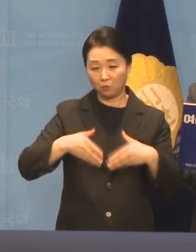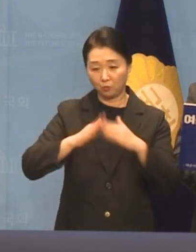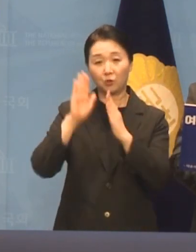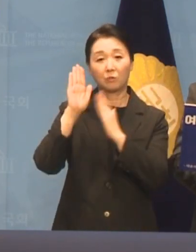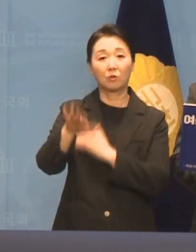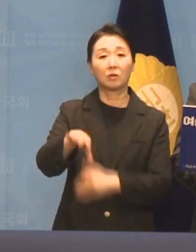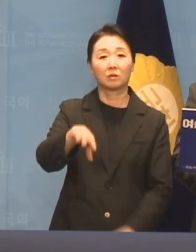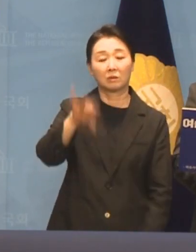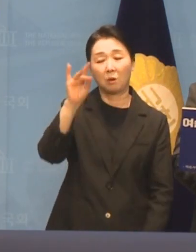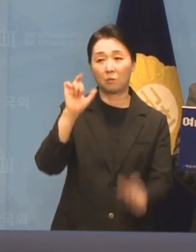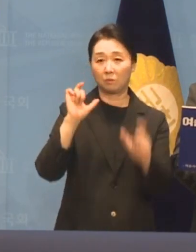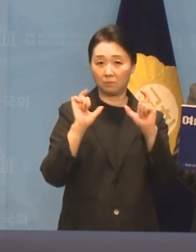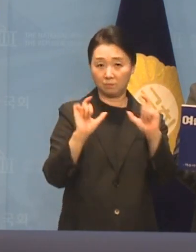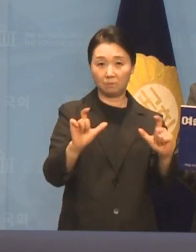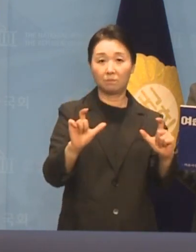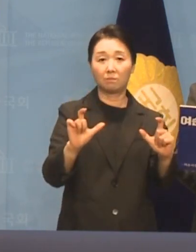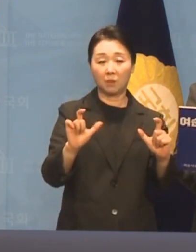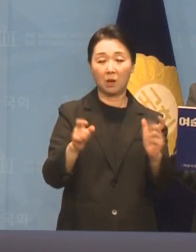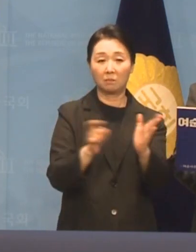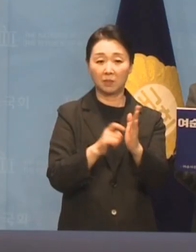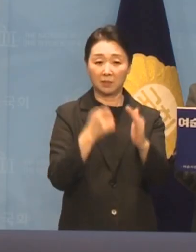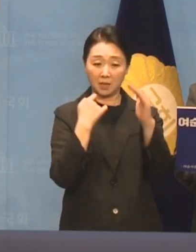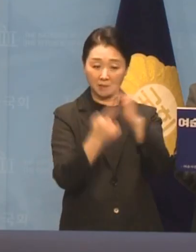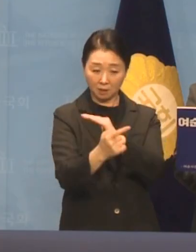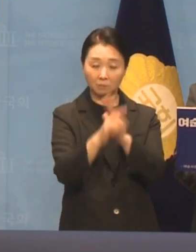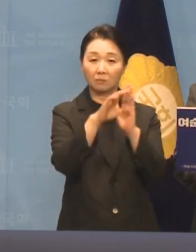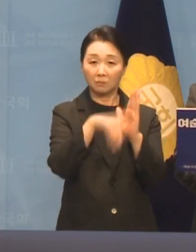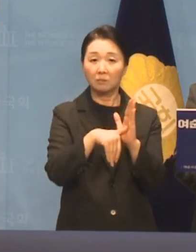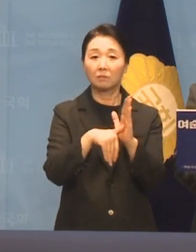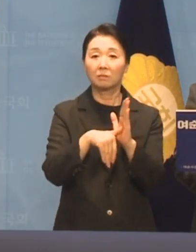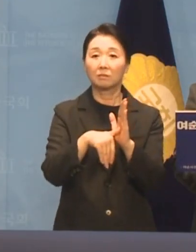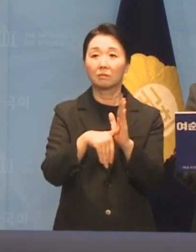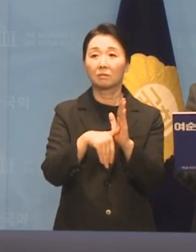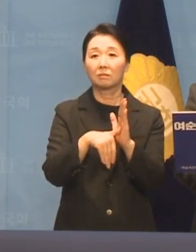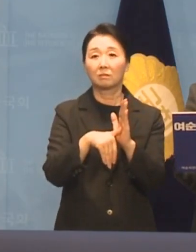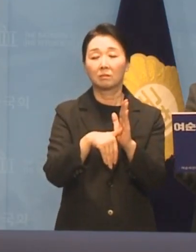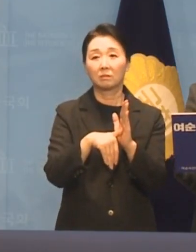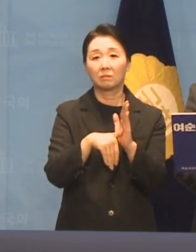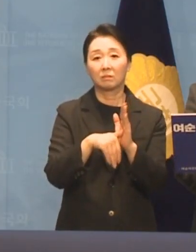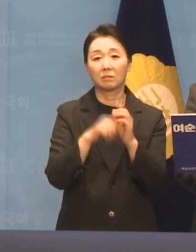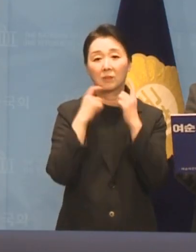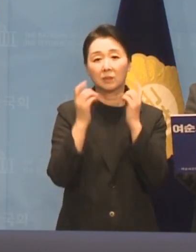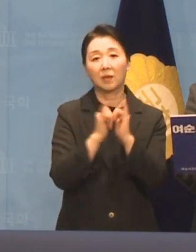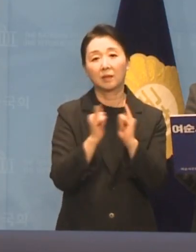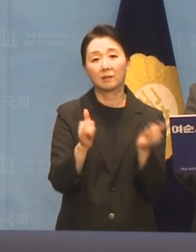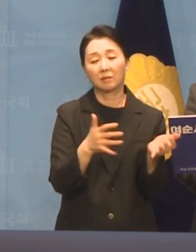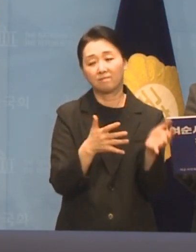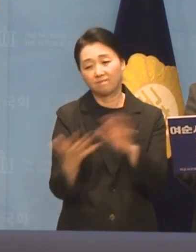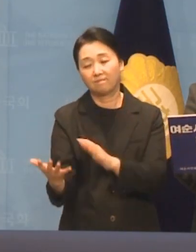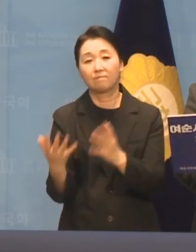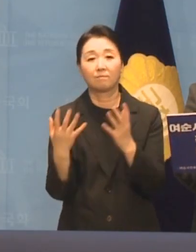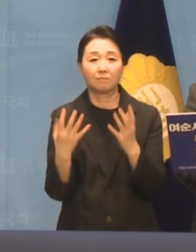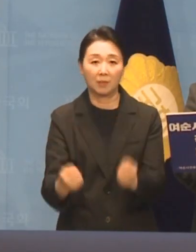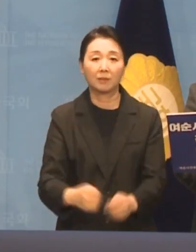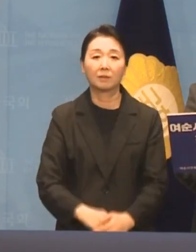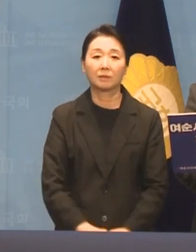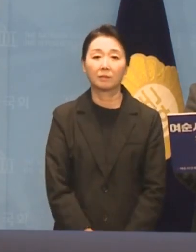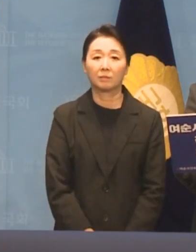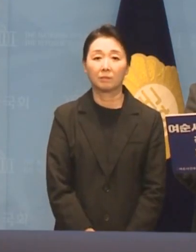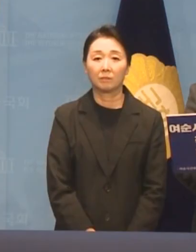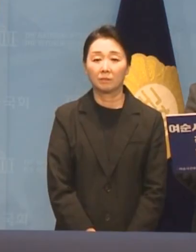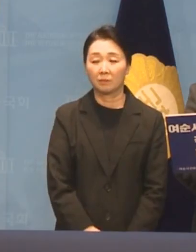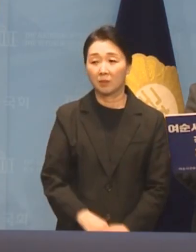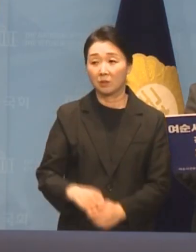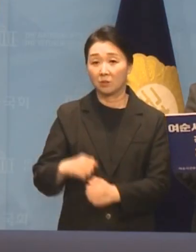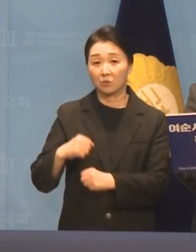이후 최초로 선포된 비상계엄 하에서 수많은 민간인이 희생된 사건입니다.